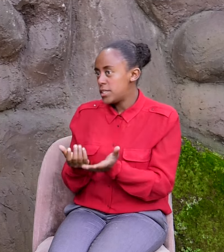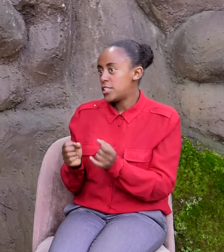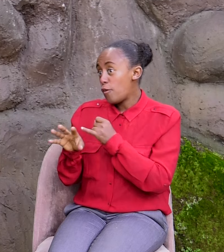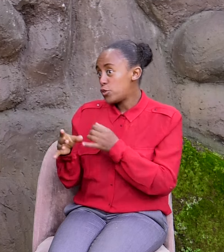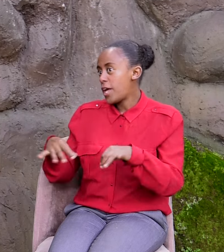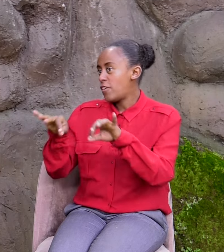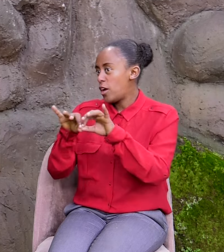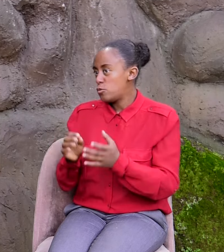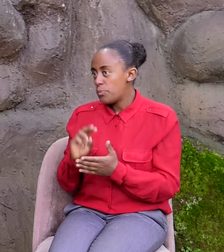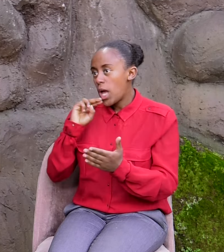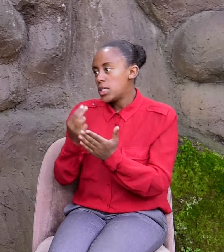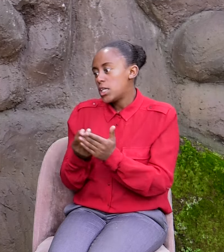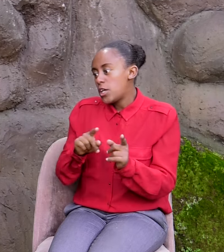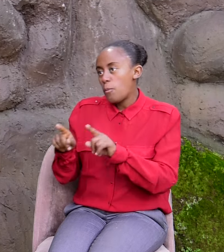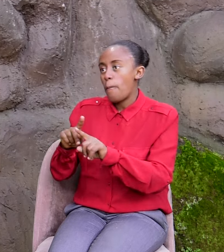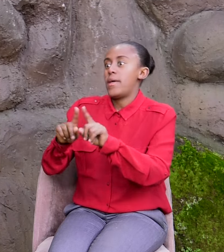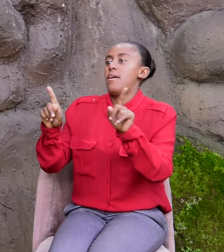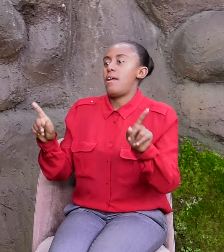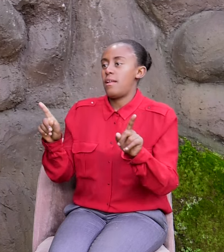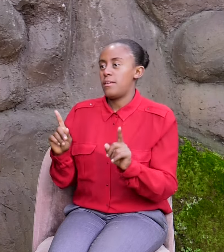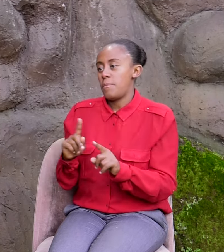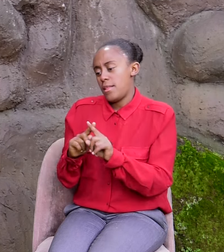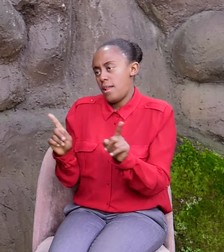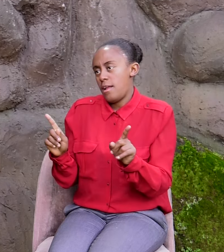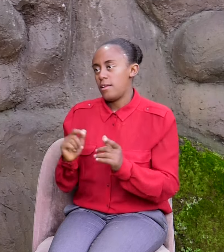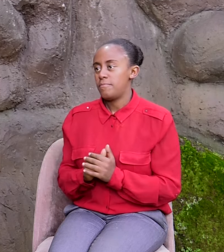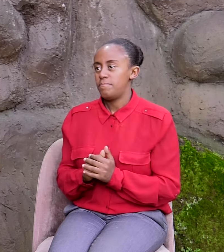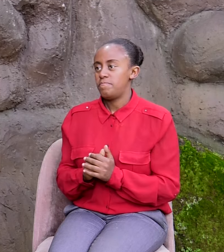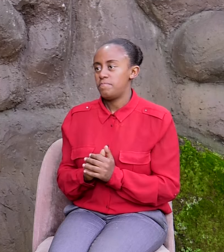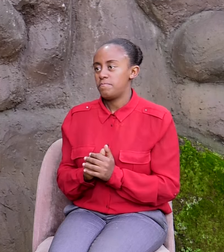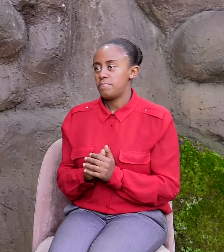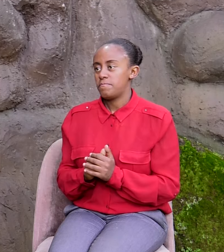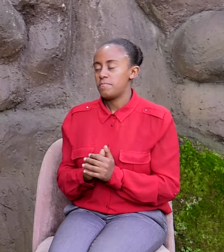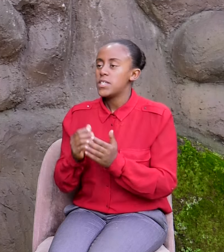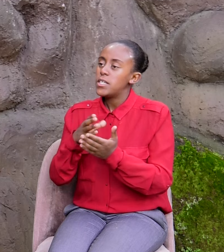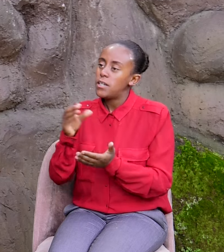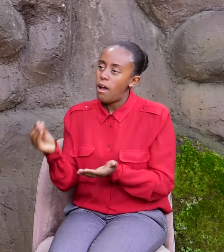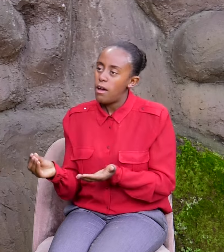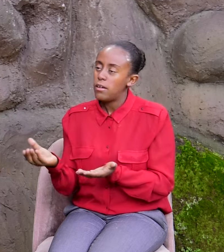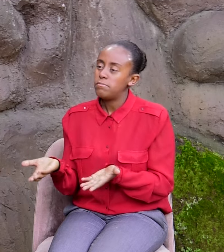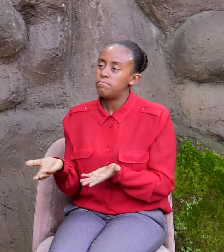ቢያስፈልጋቸውም ጋዜጠኝነት ደግሞ በተለይ ያስፈልገዋል። እና